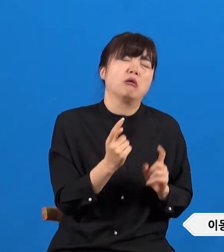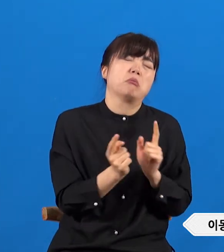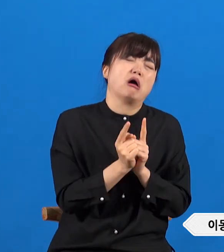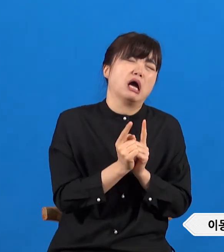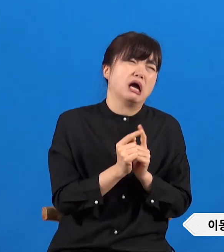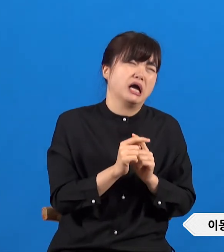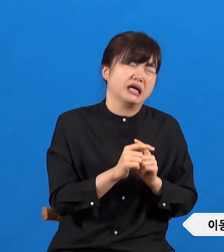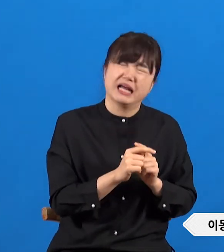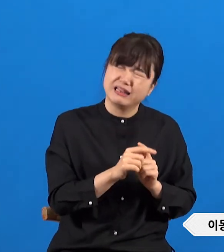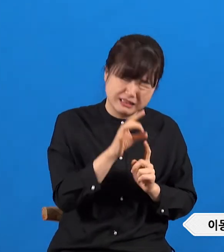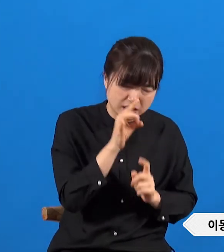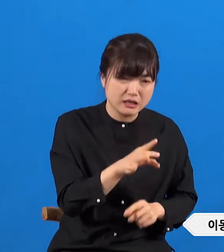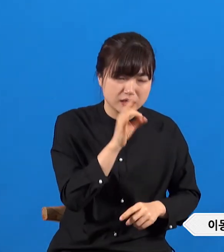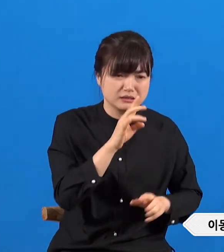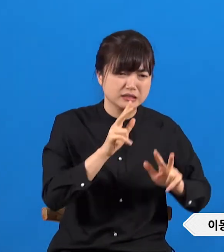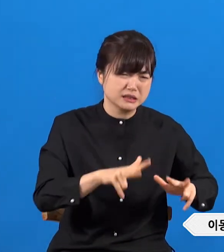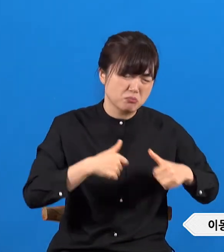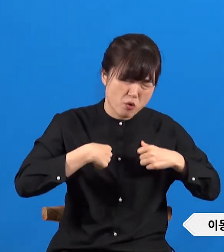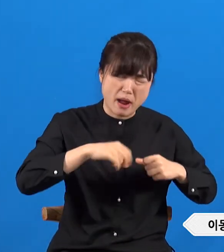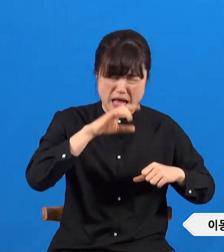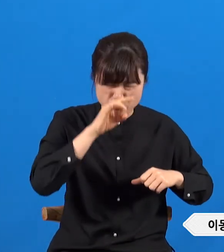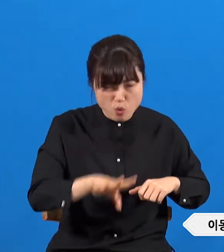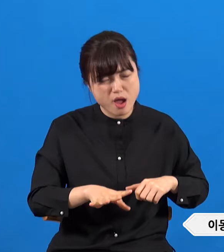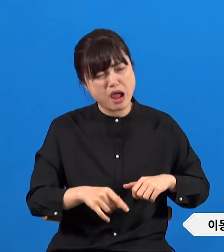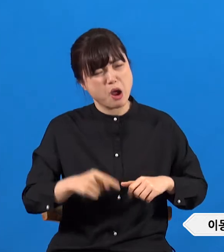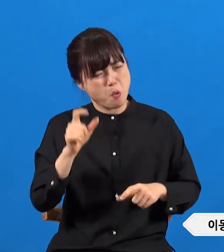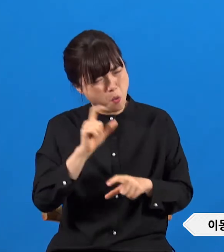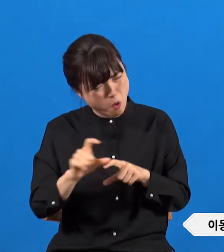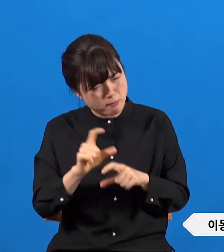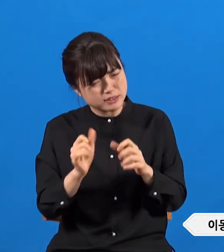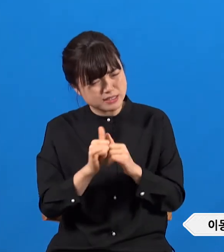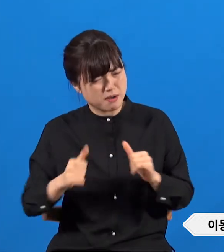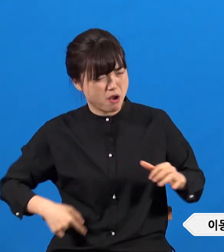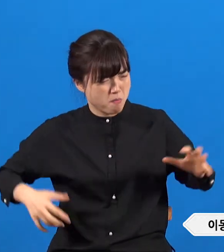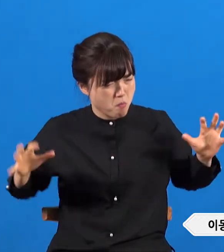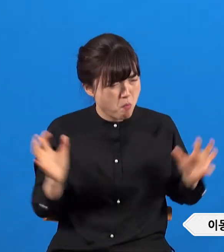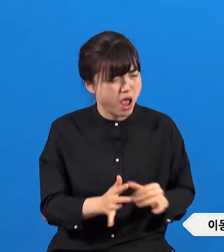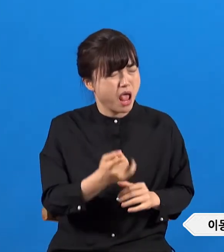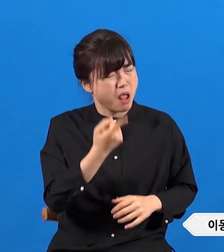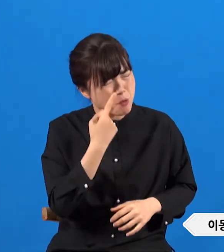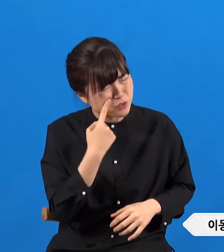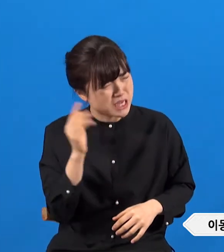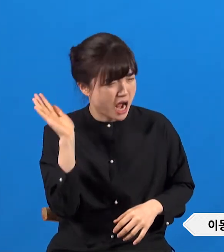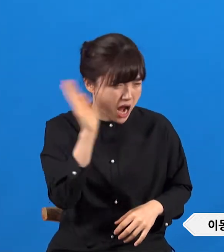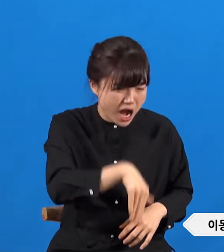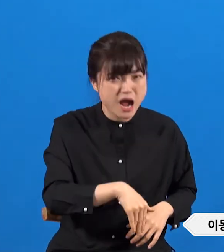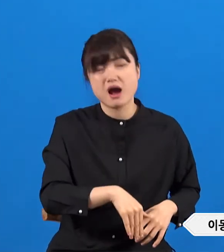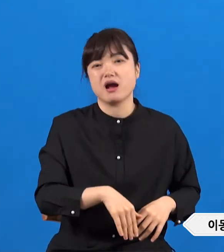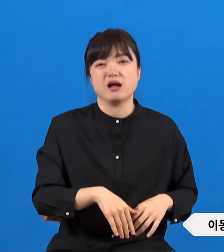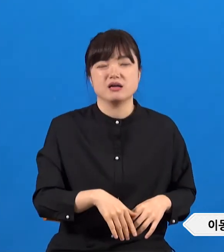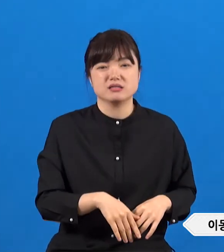여기서 끝낼 수는 없다, 우리 함께 이것을 고민하는 사람들이 모여보자. 모이기